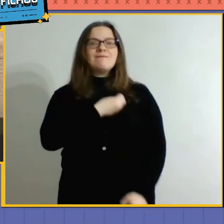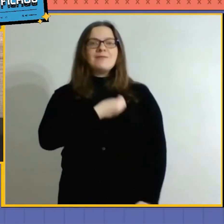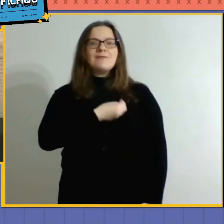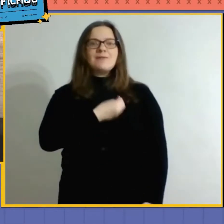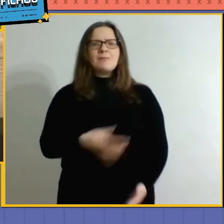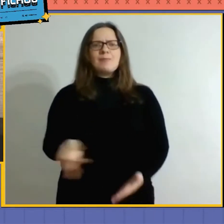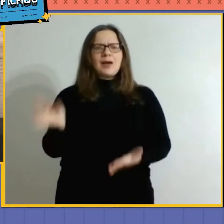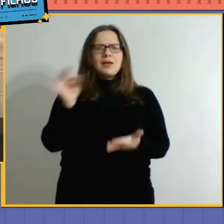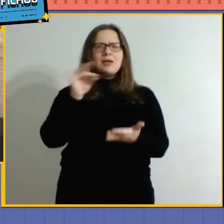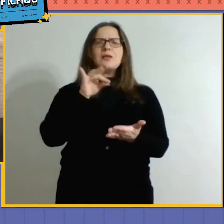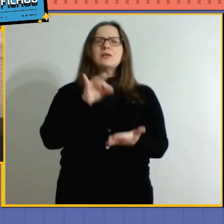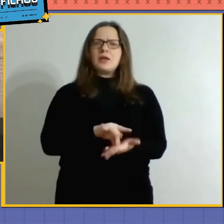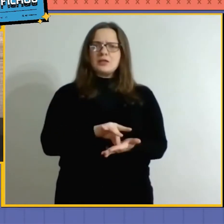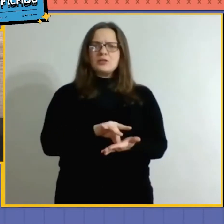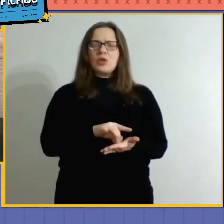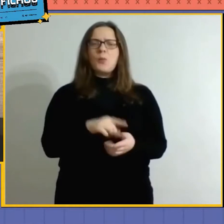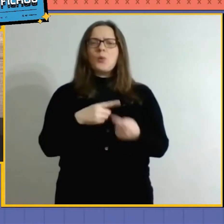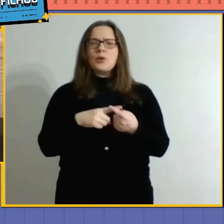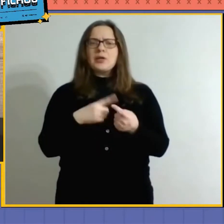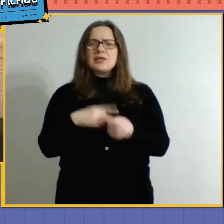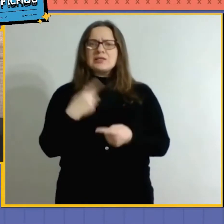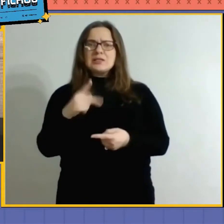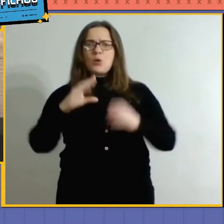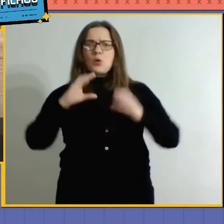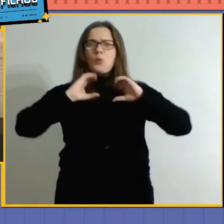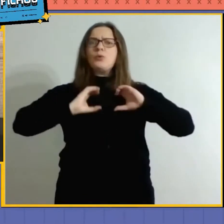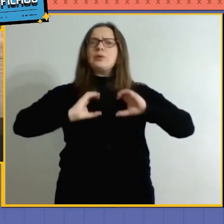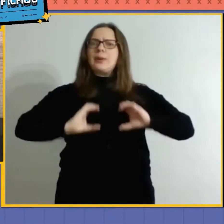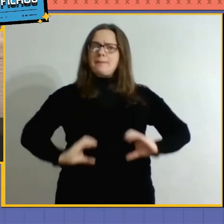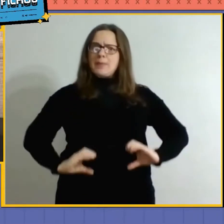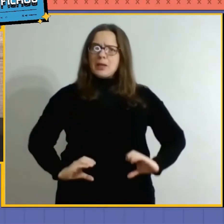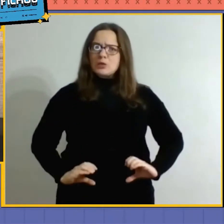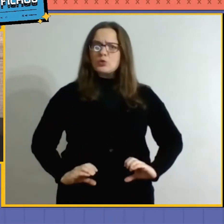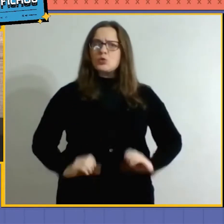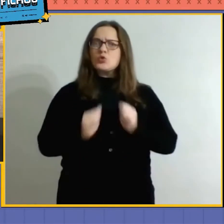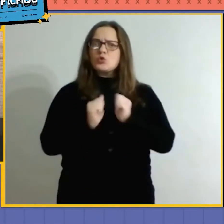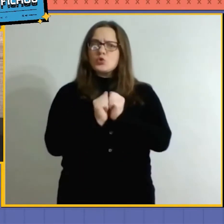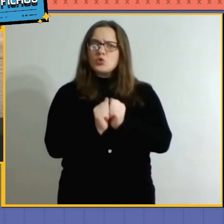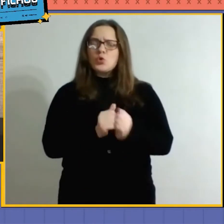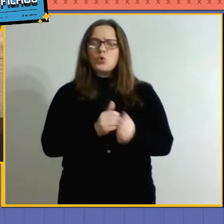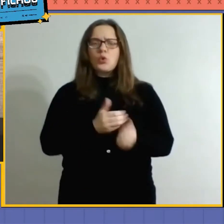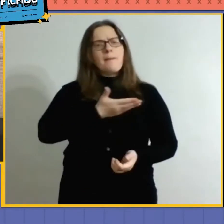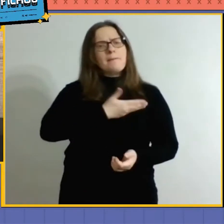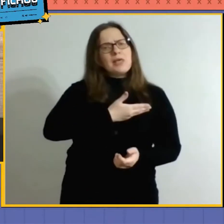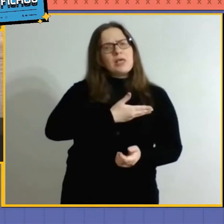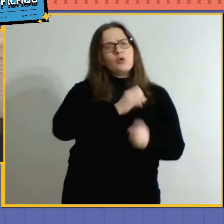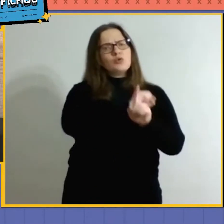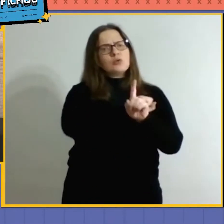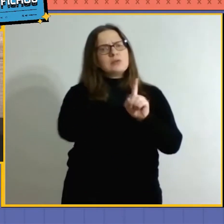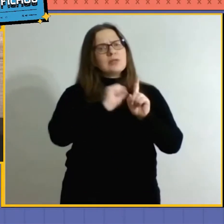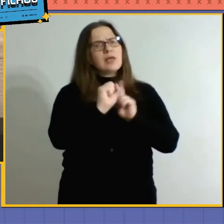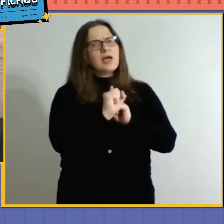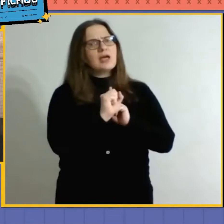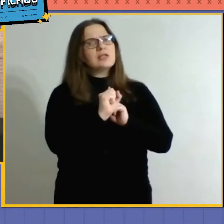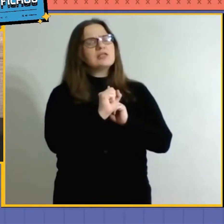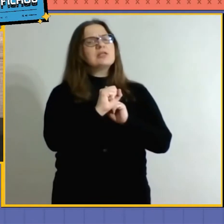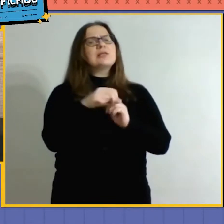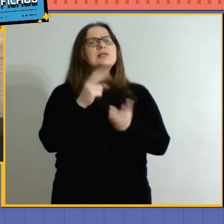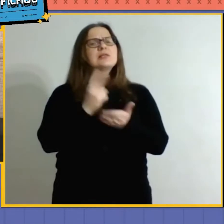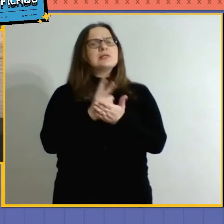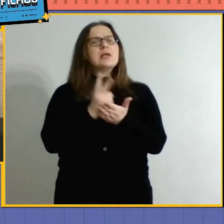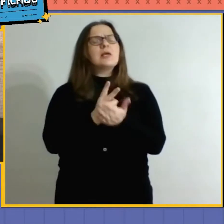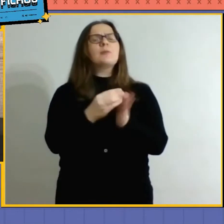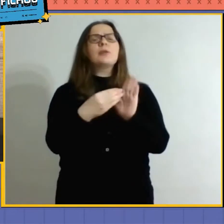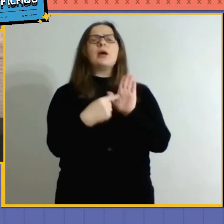conduta fala o seu comportamento na sociedade junto com seus colegas está falando todo tempo eles estão observando